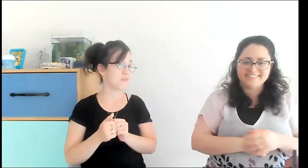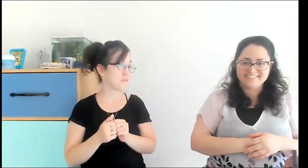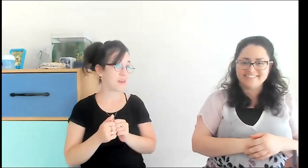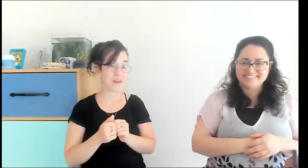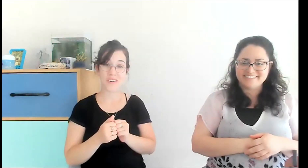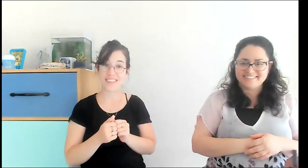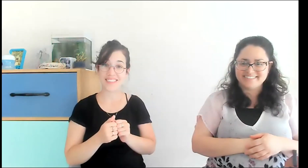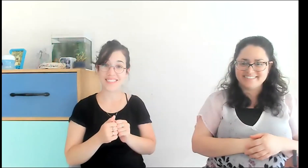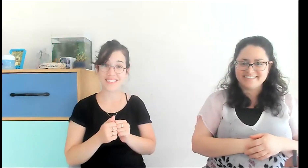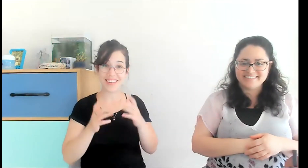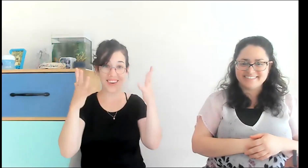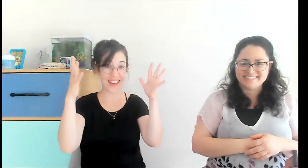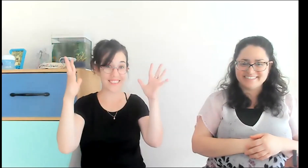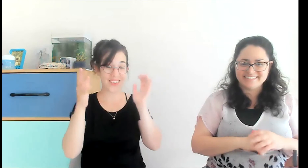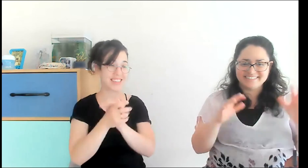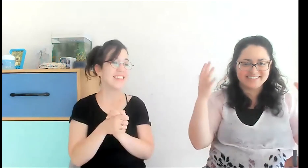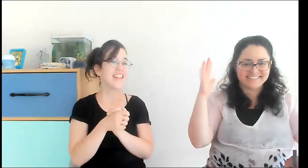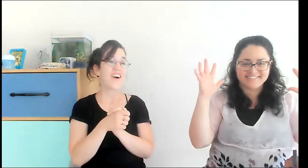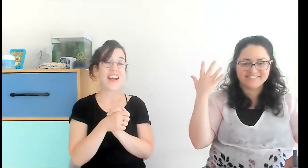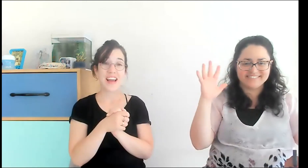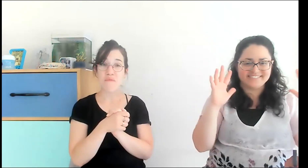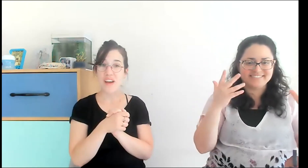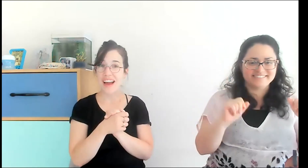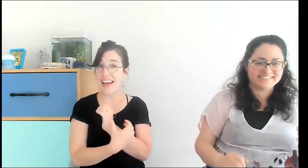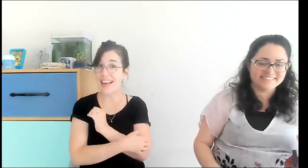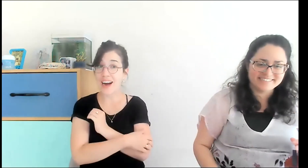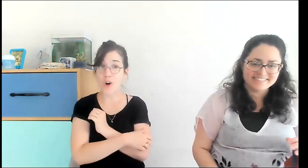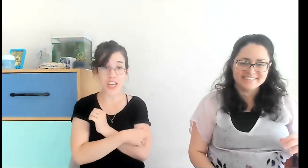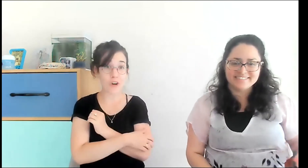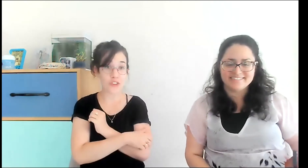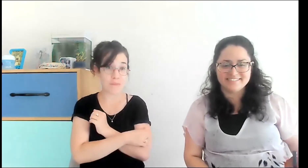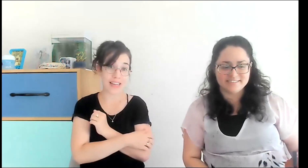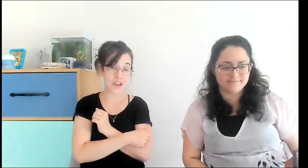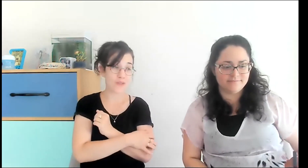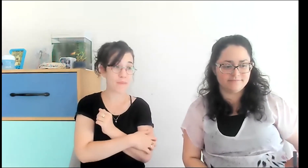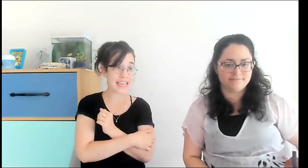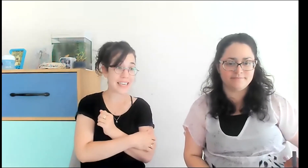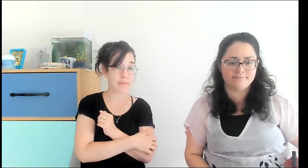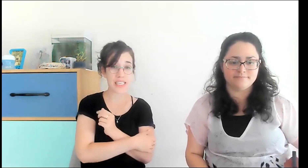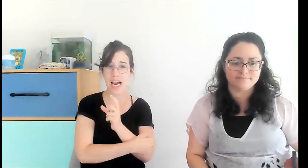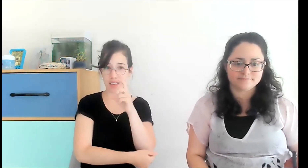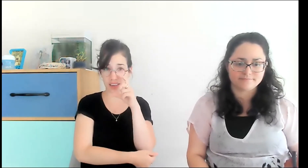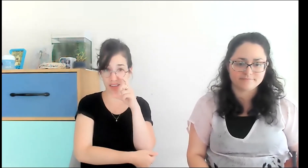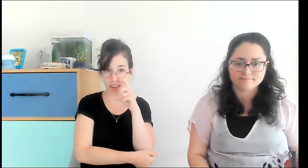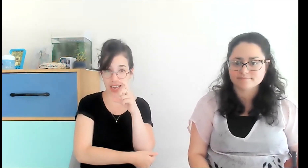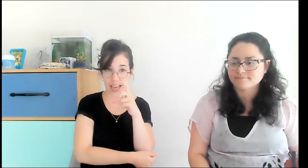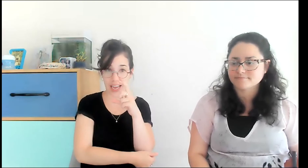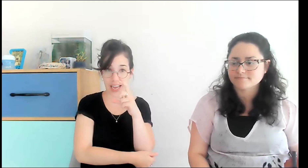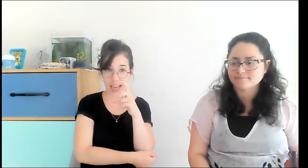עכשיו. זה מאוד. כל הכבוד. אוקיי, והחלק האחרון שאנחנו נלמד היום בעצם זה